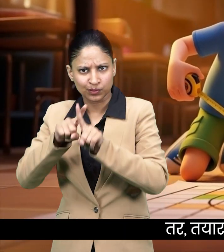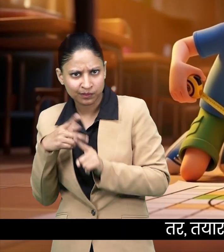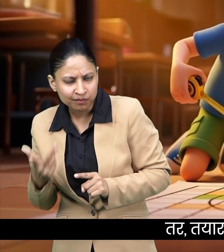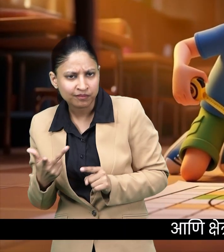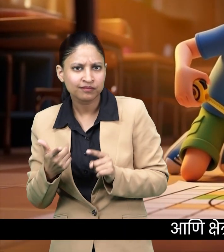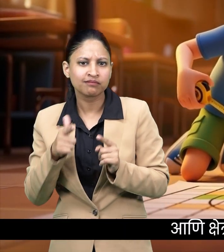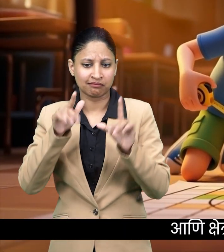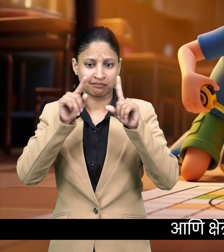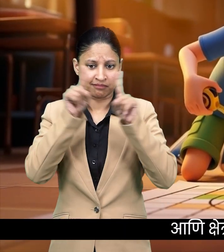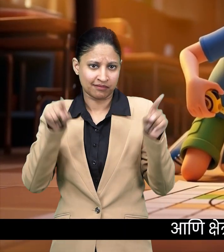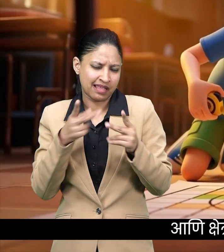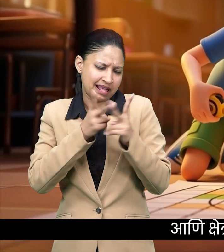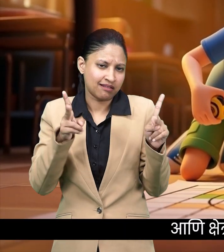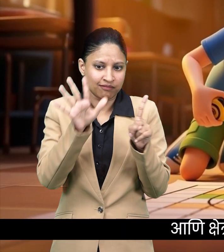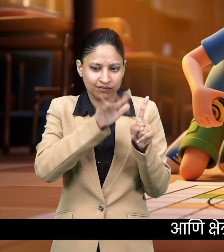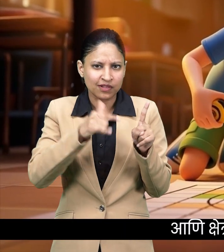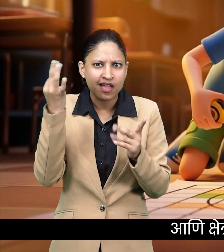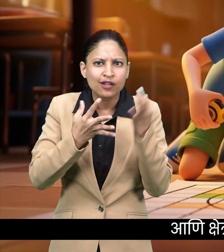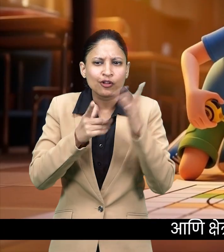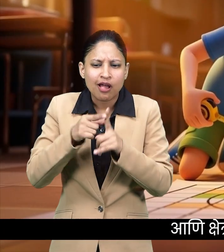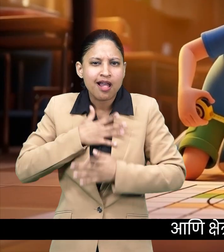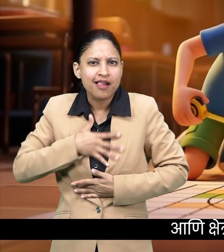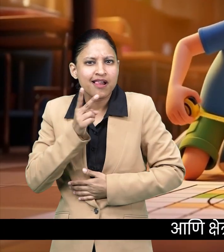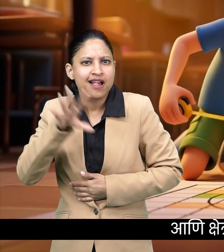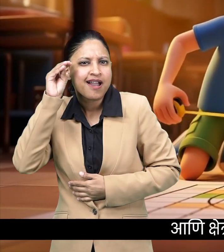करायला आणि क्षेत्रफळ साहसांमध्ये मजा करायला.